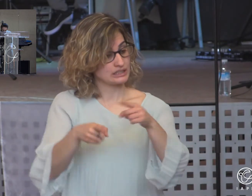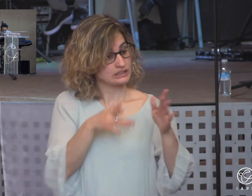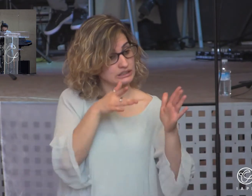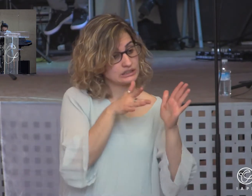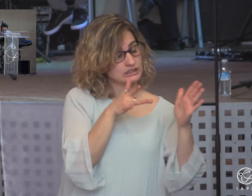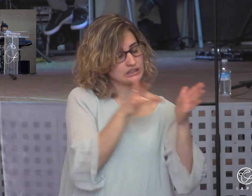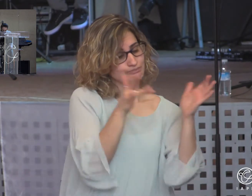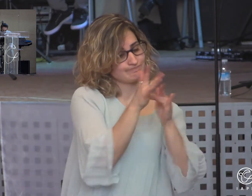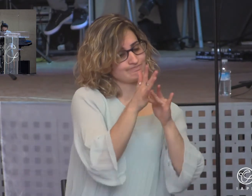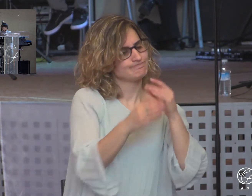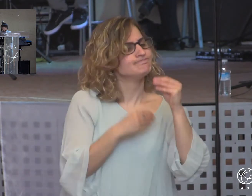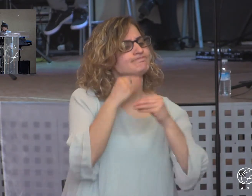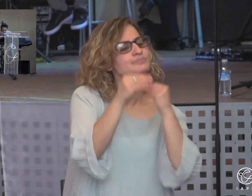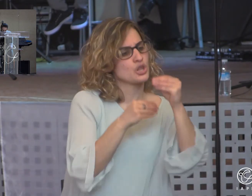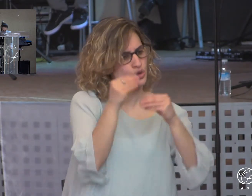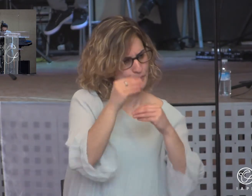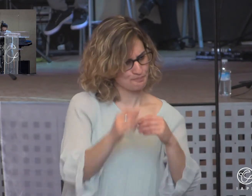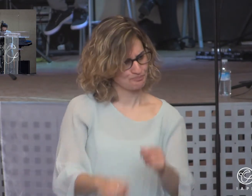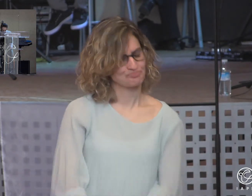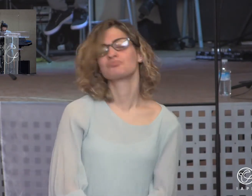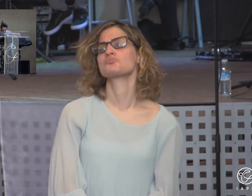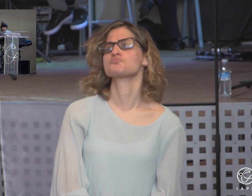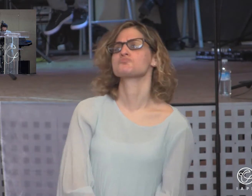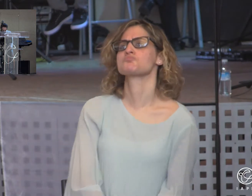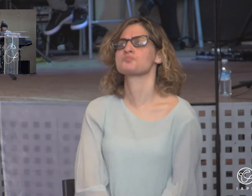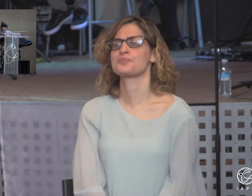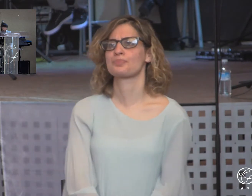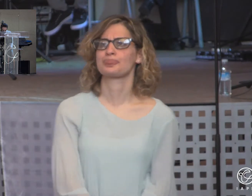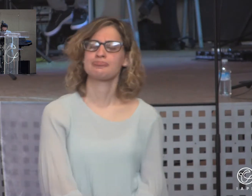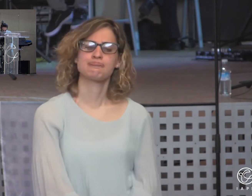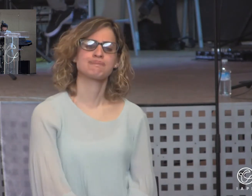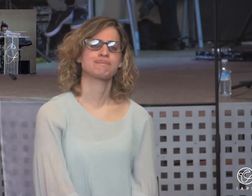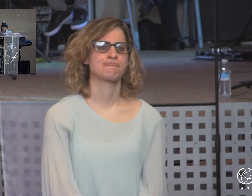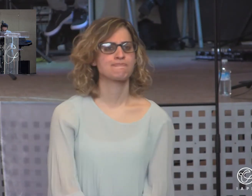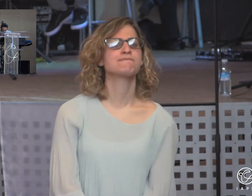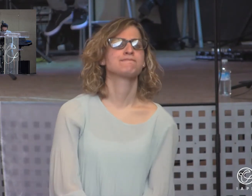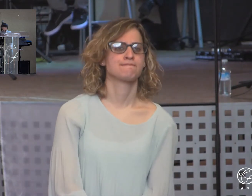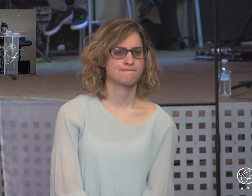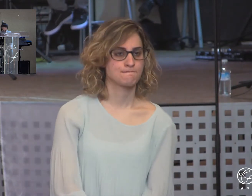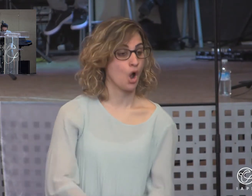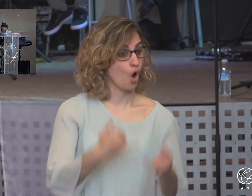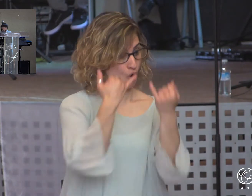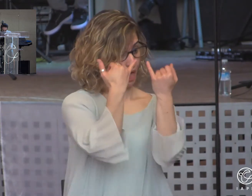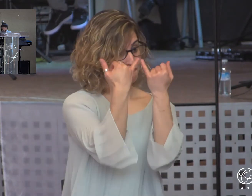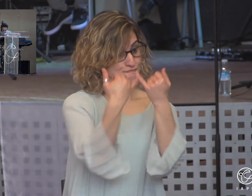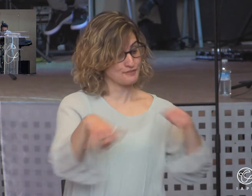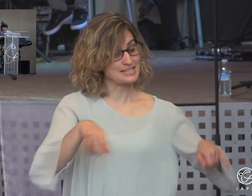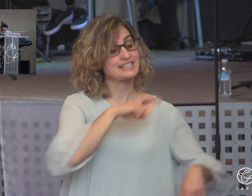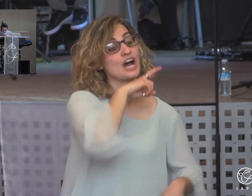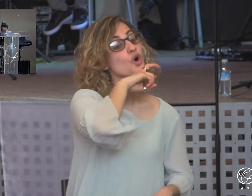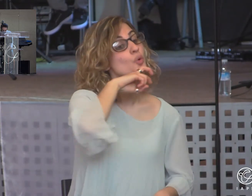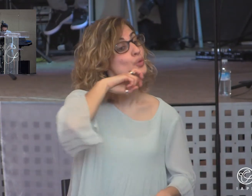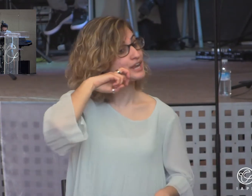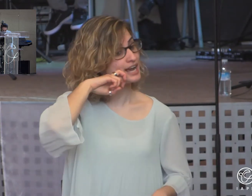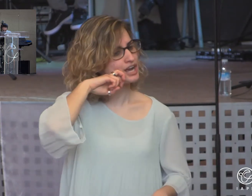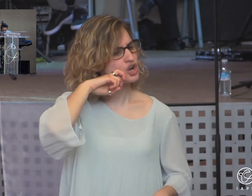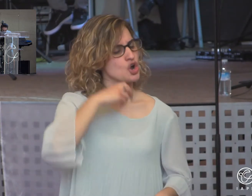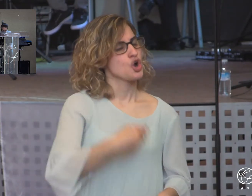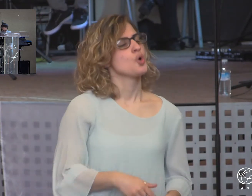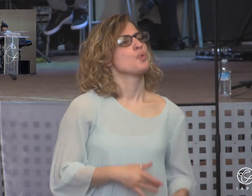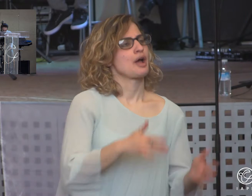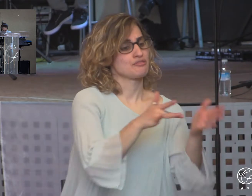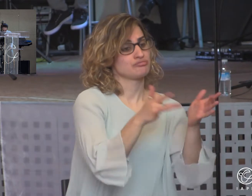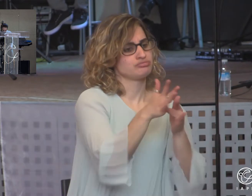Entonces, una Pascua judía cuando Jesús tenía 12 años, que la palabra de Dios nos habla. Y otras